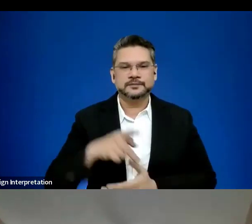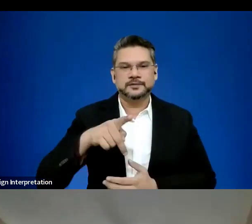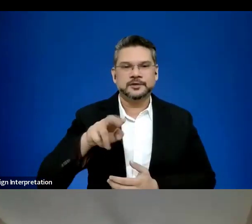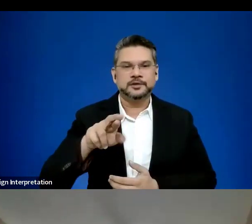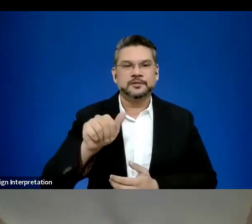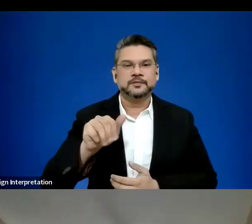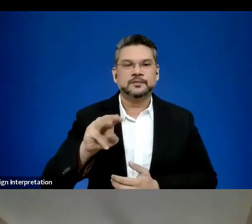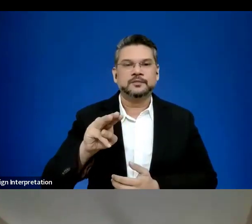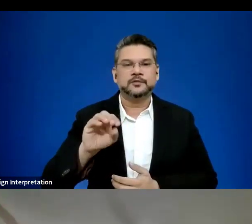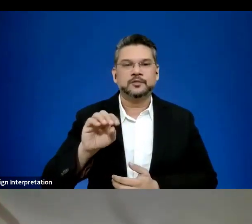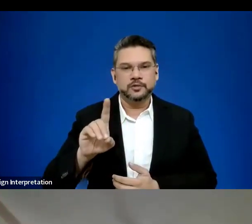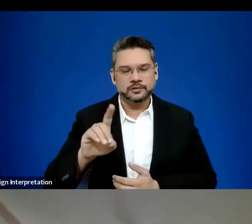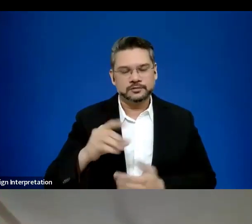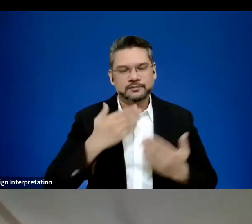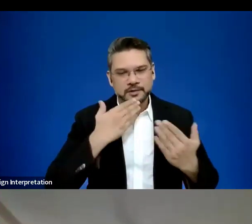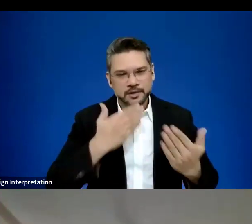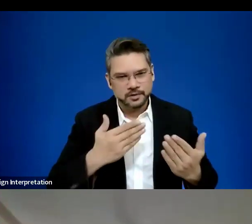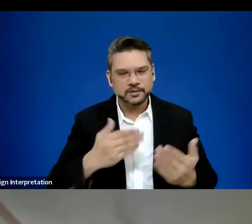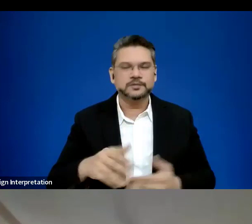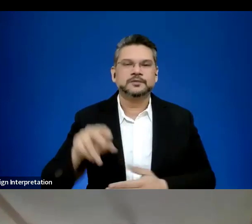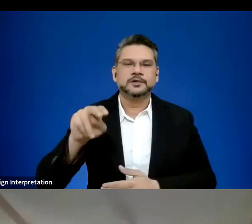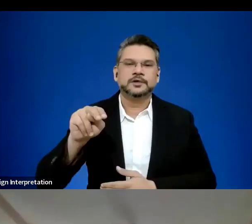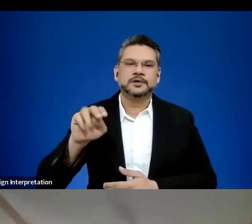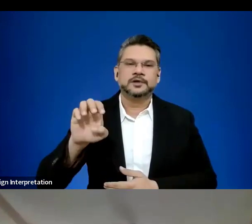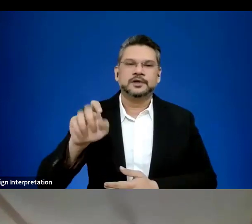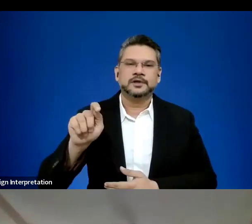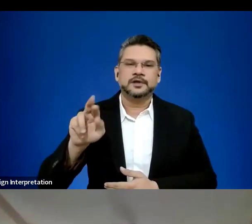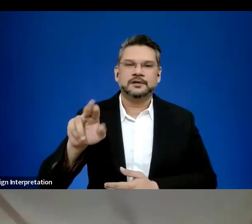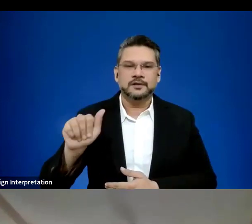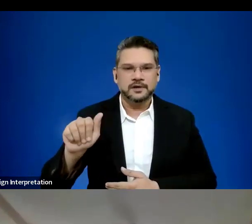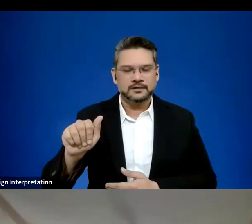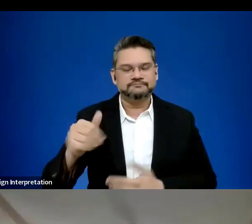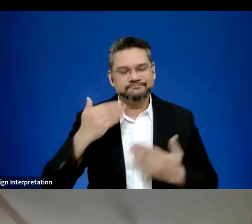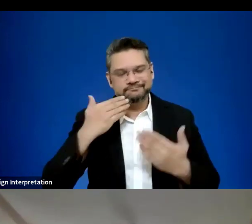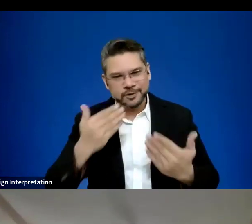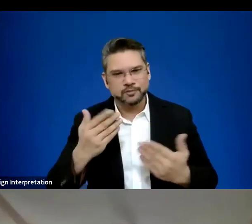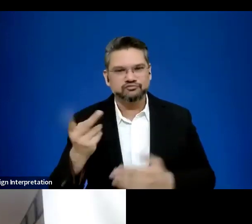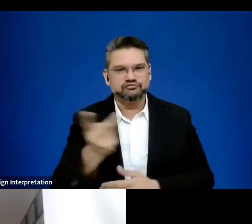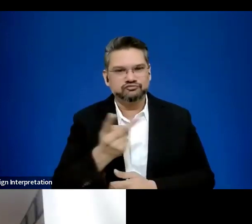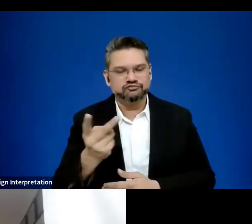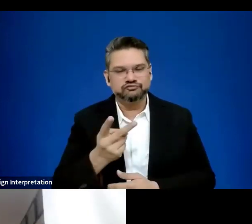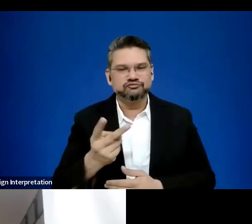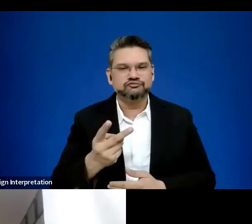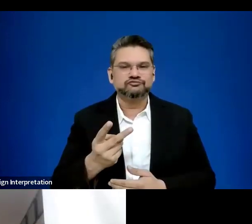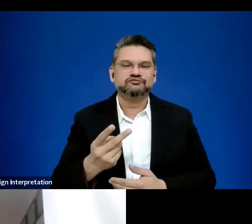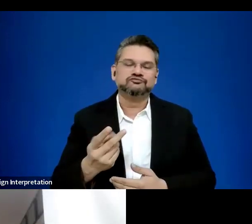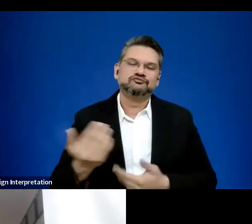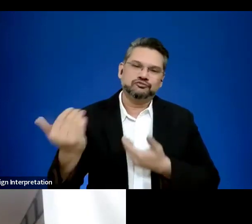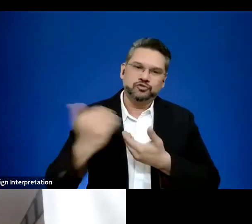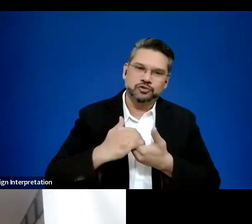好，谢谢，非常感谢你。我们默默先生以及我们的